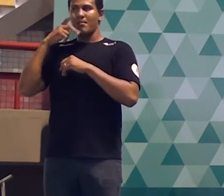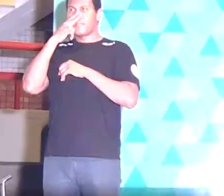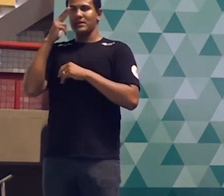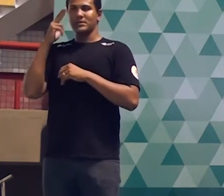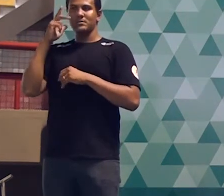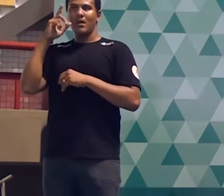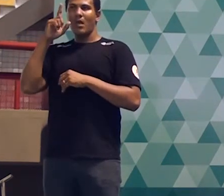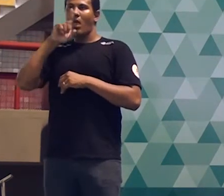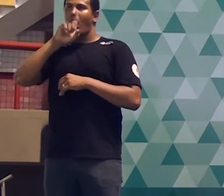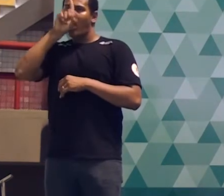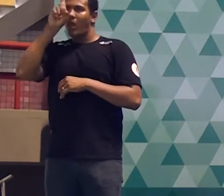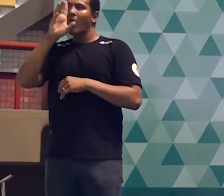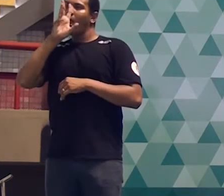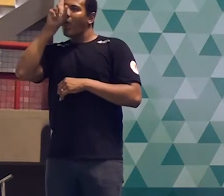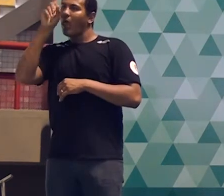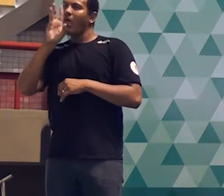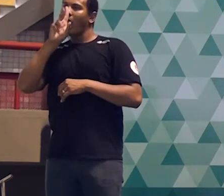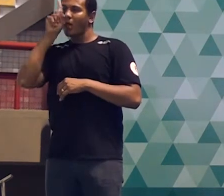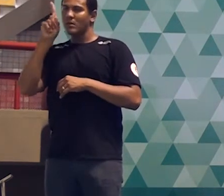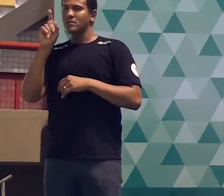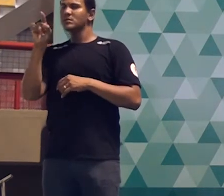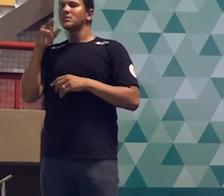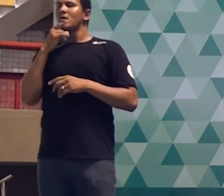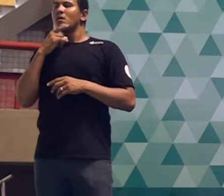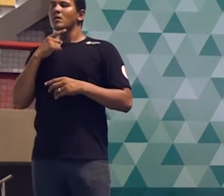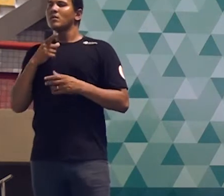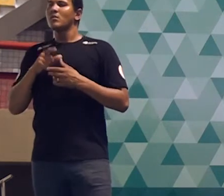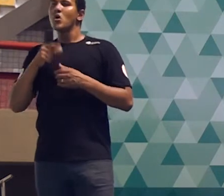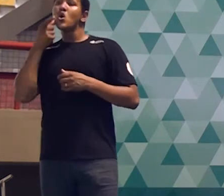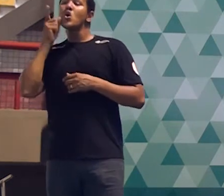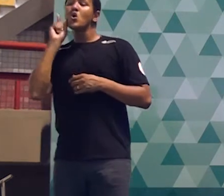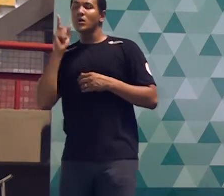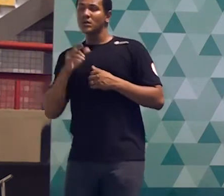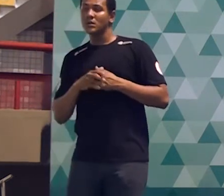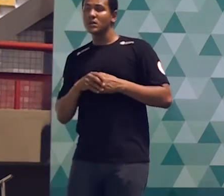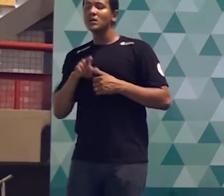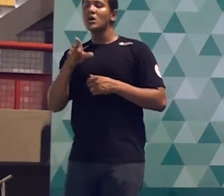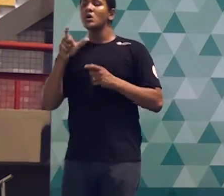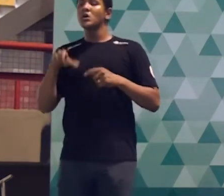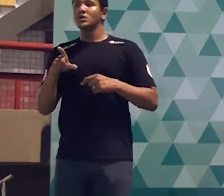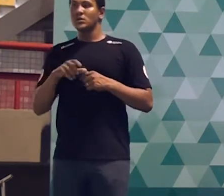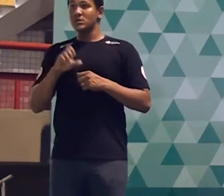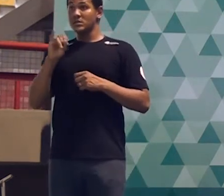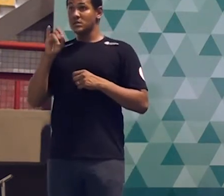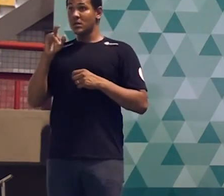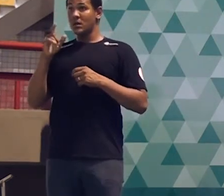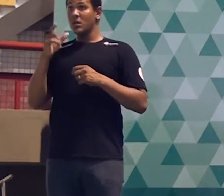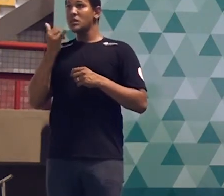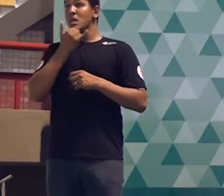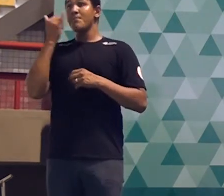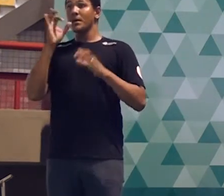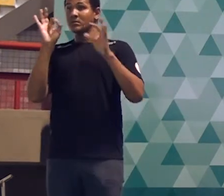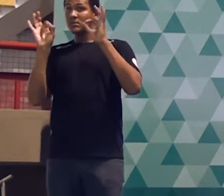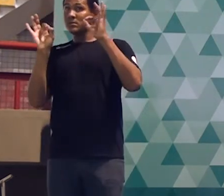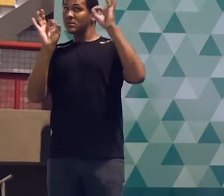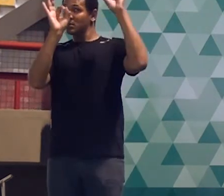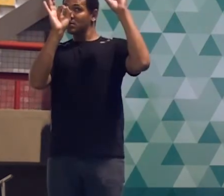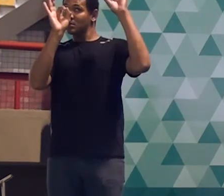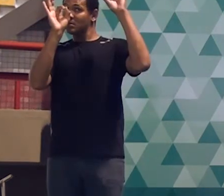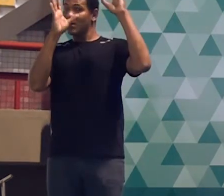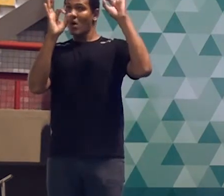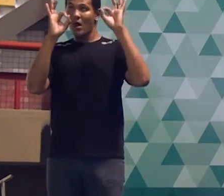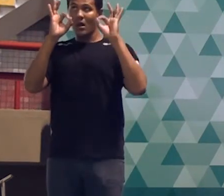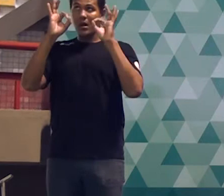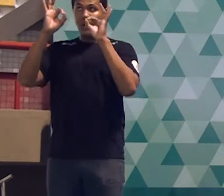quando você perguntar ao seu namorado, onde foi que você foi ontem, ou a namorada? Dependendo do lado para onde ela